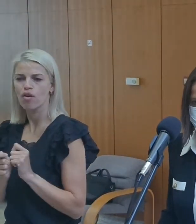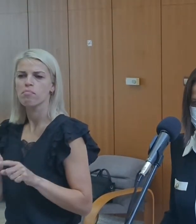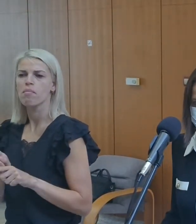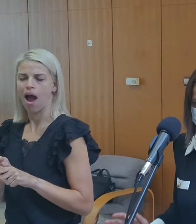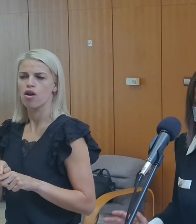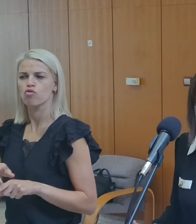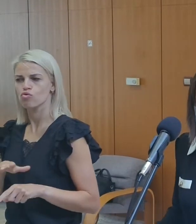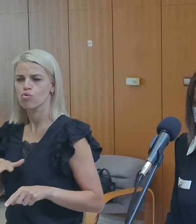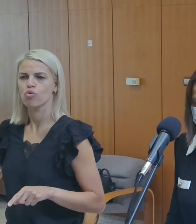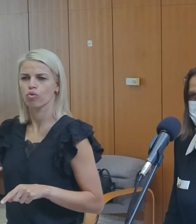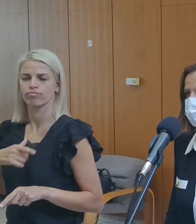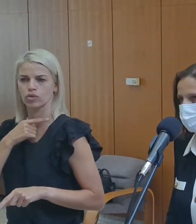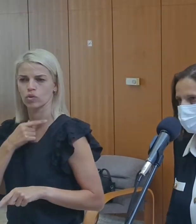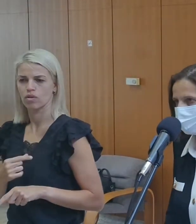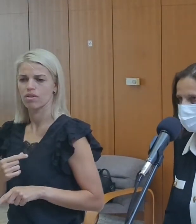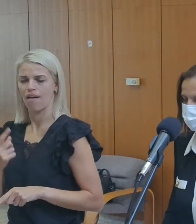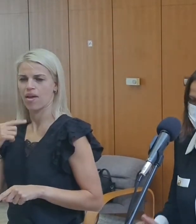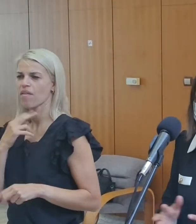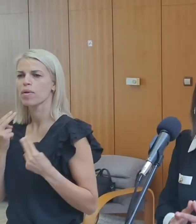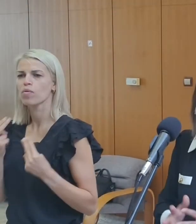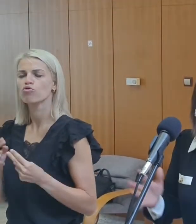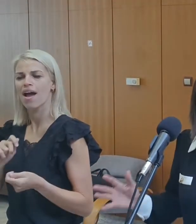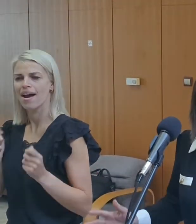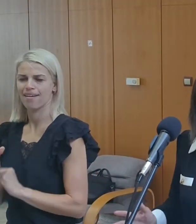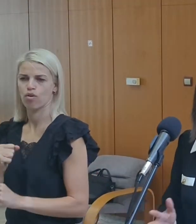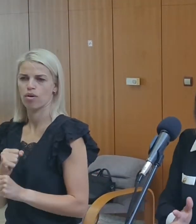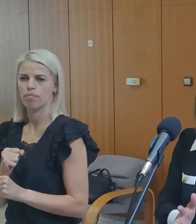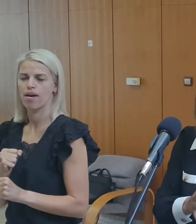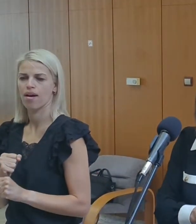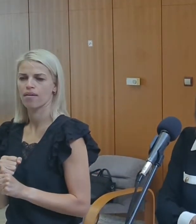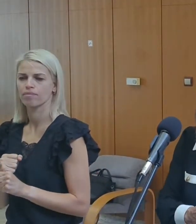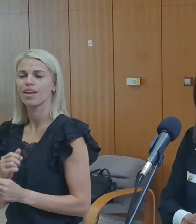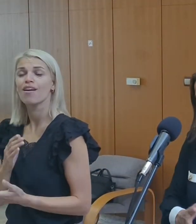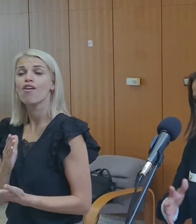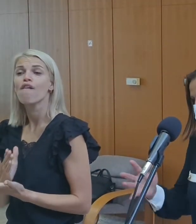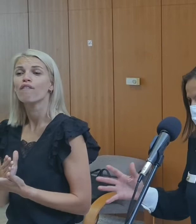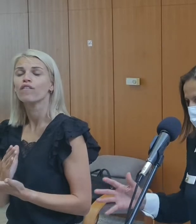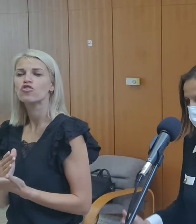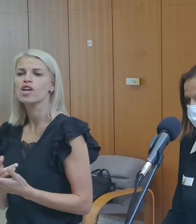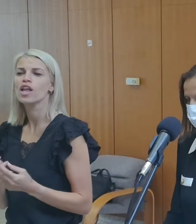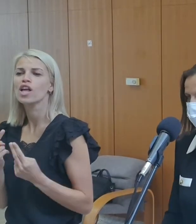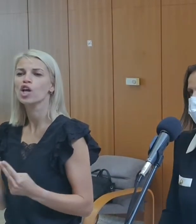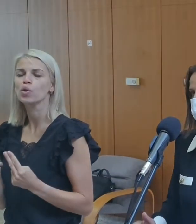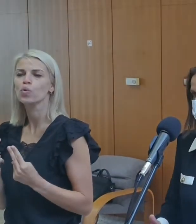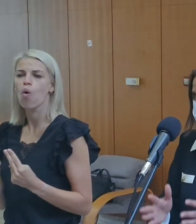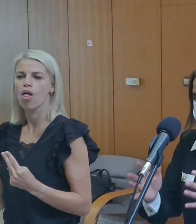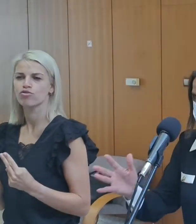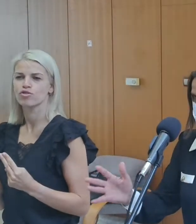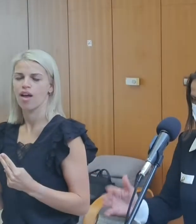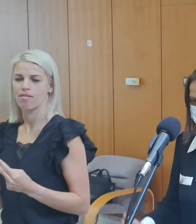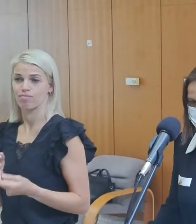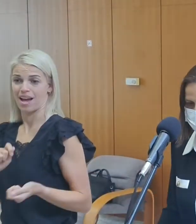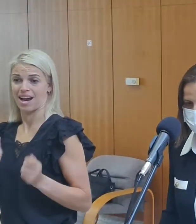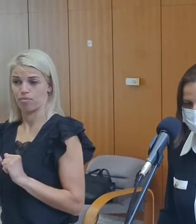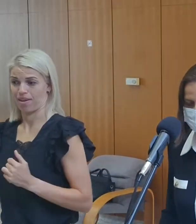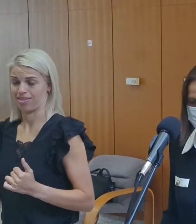Myslím si, že dôležité je, aby sme reformu urobili. Vždy je priestor mať ambicioznejšie a menej ambiciózne plány. Myslím si, že aj tá reforma, ktorú